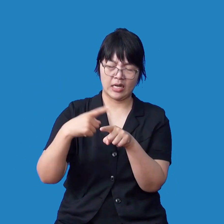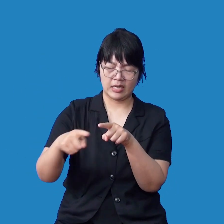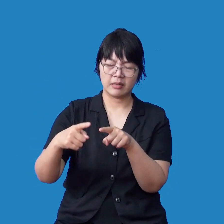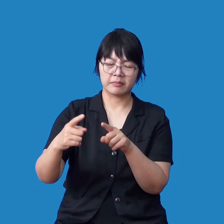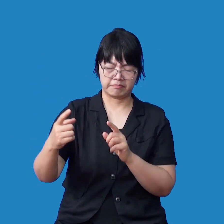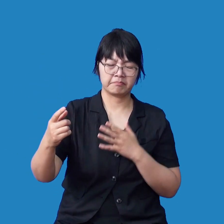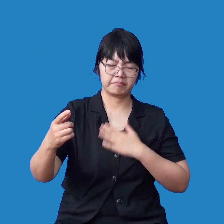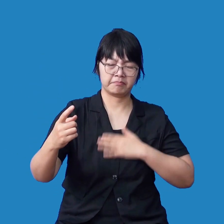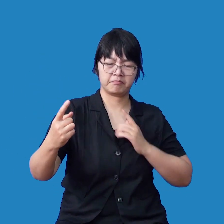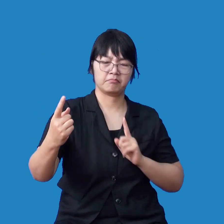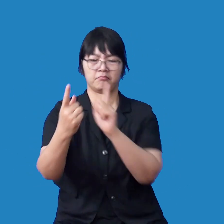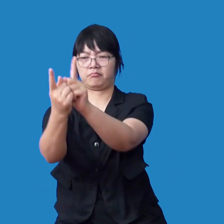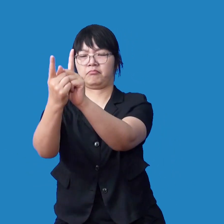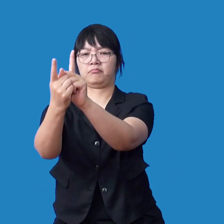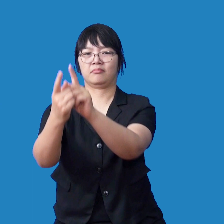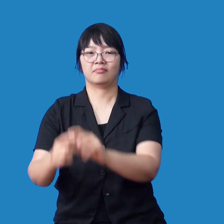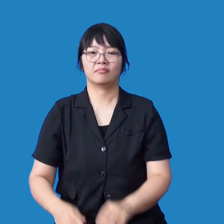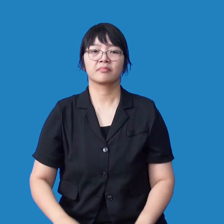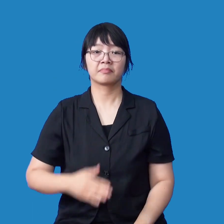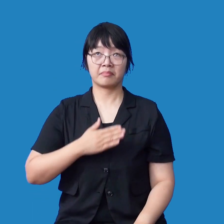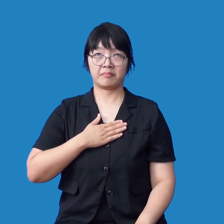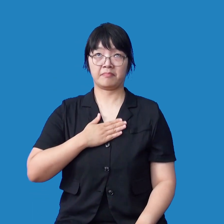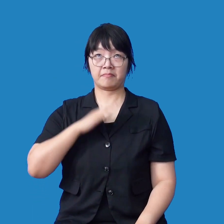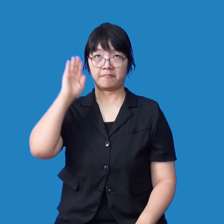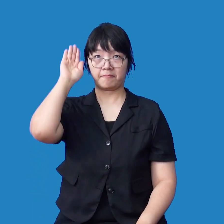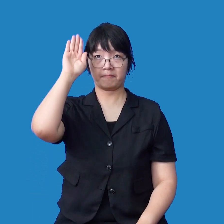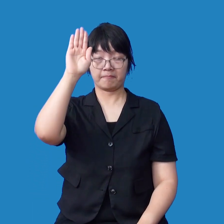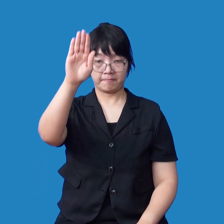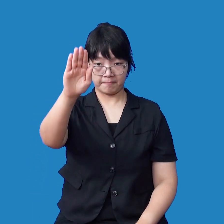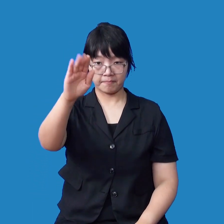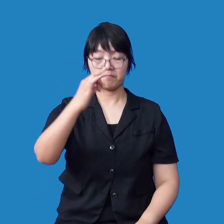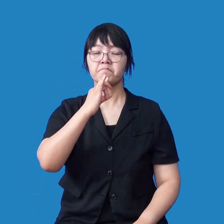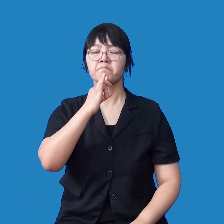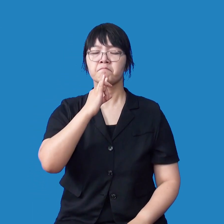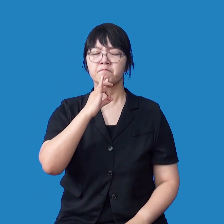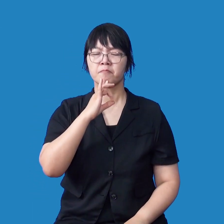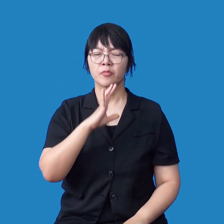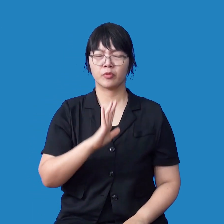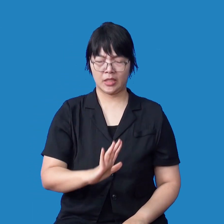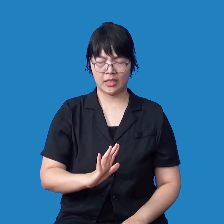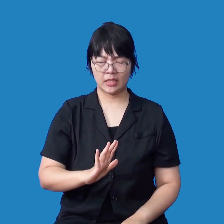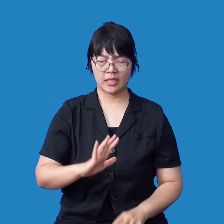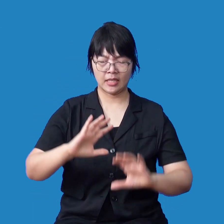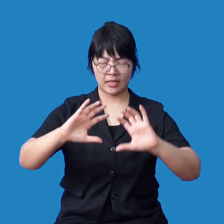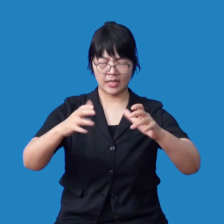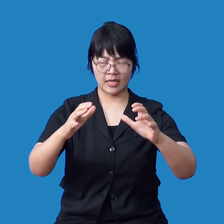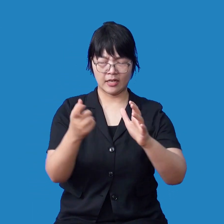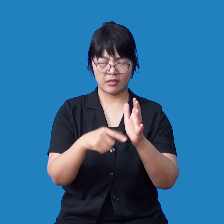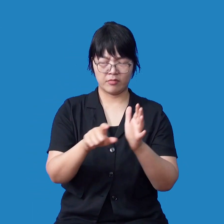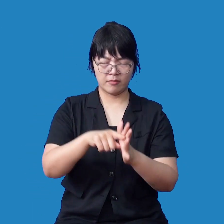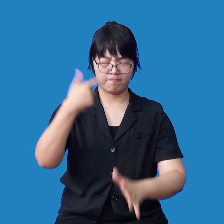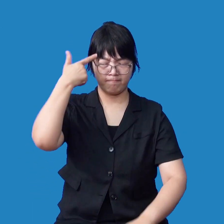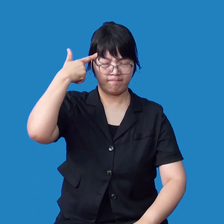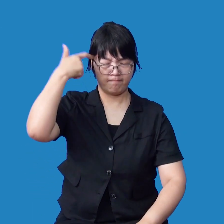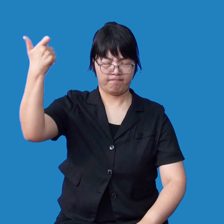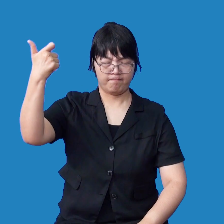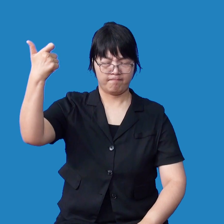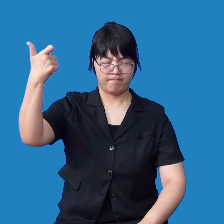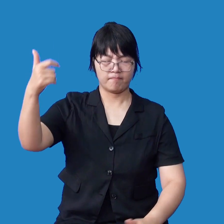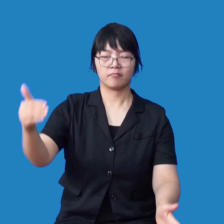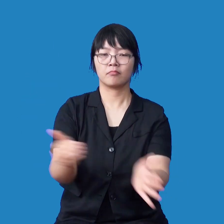나아갈 것입니다. 내 앞에는 오직 일사각오의 길만이 있을